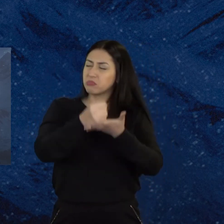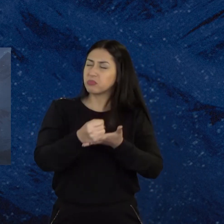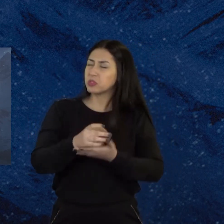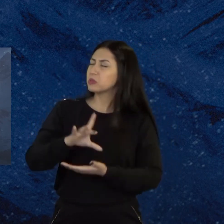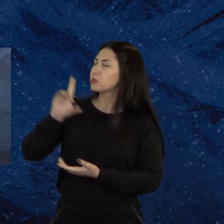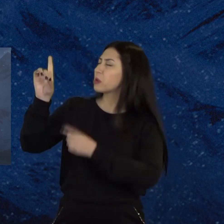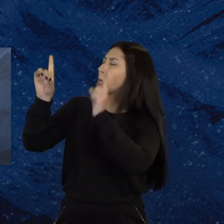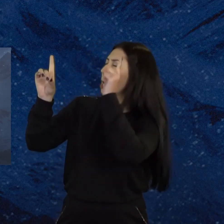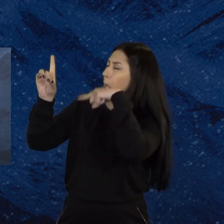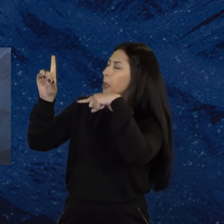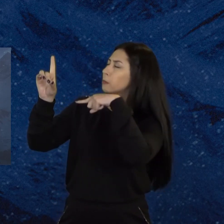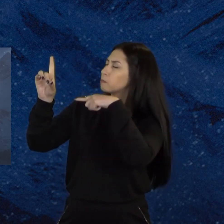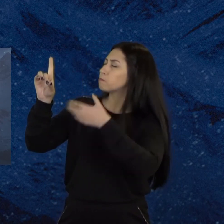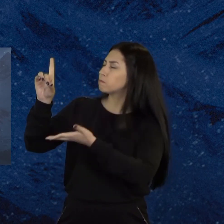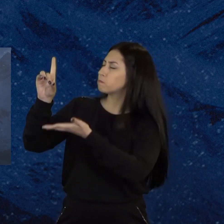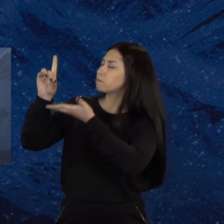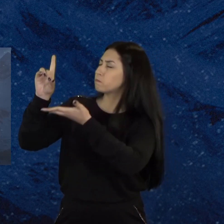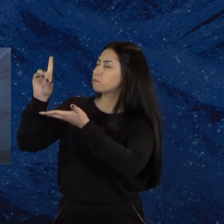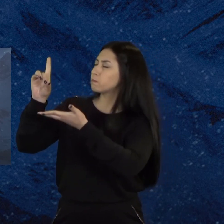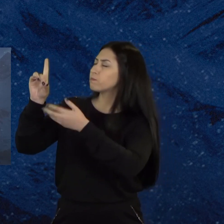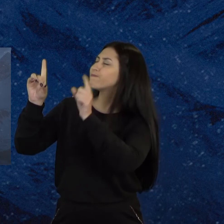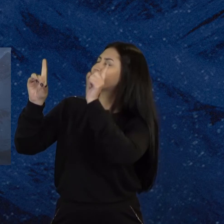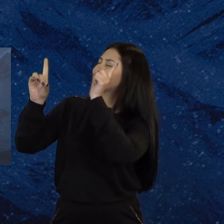Deus. O Senhor é.